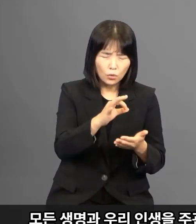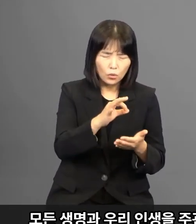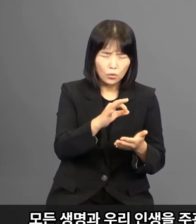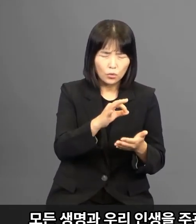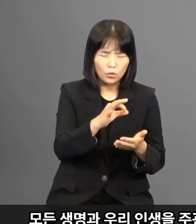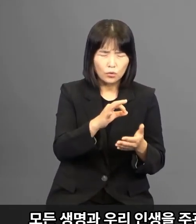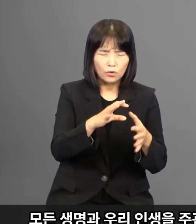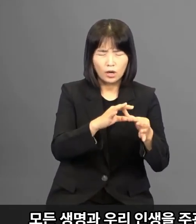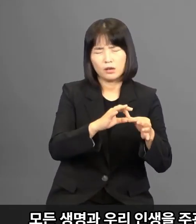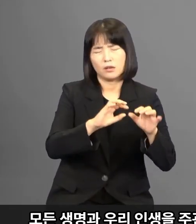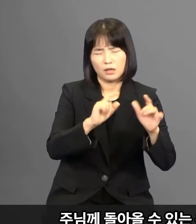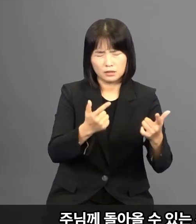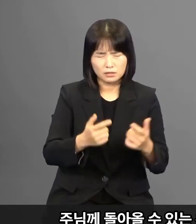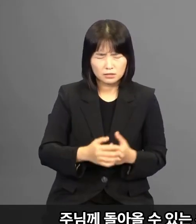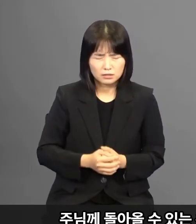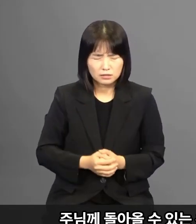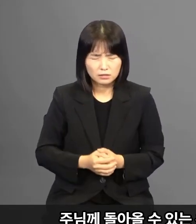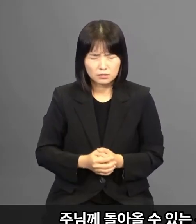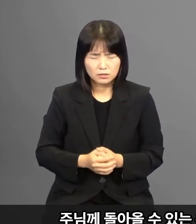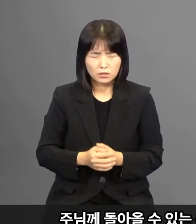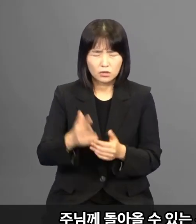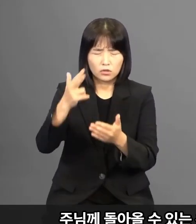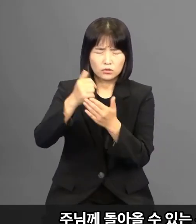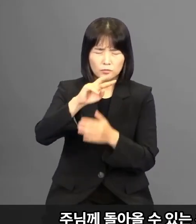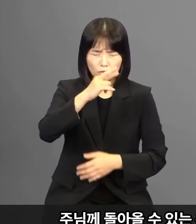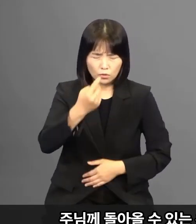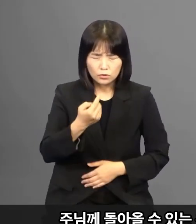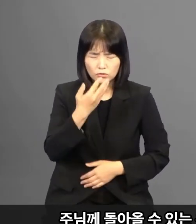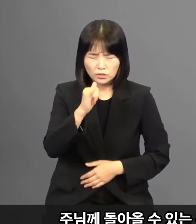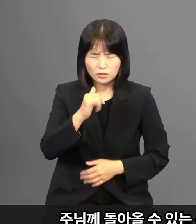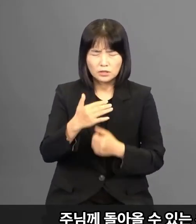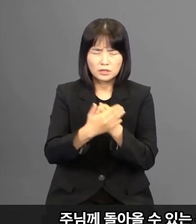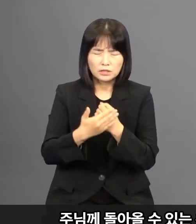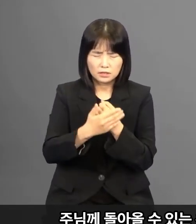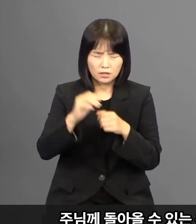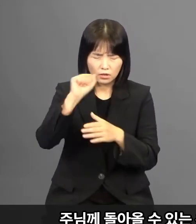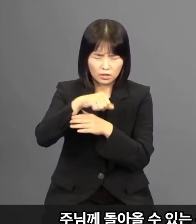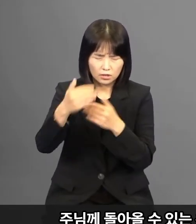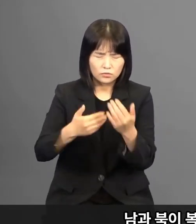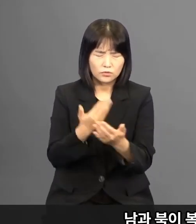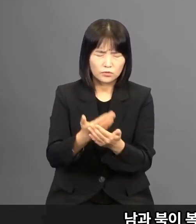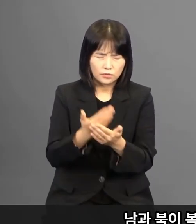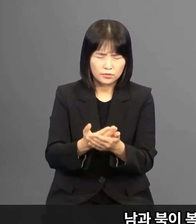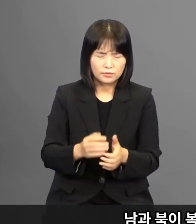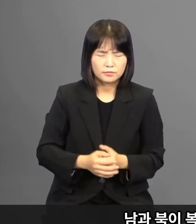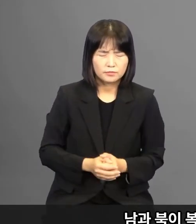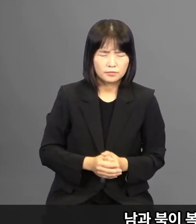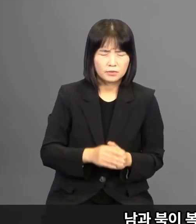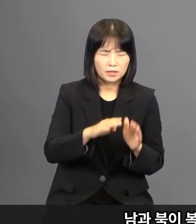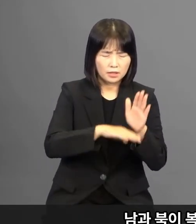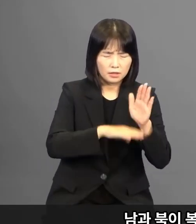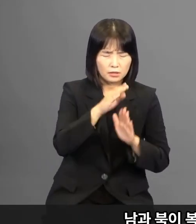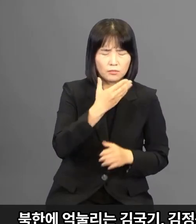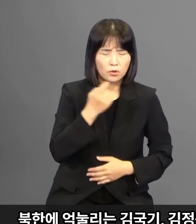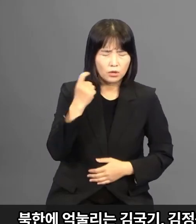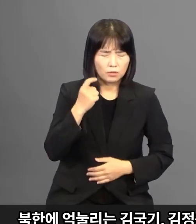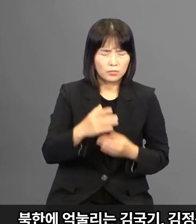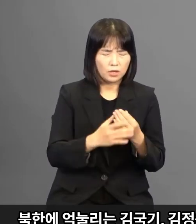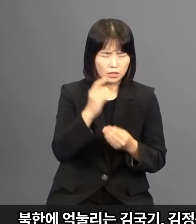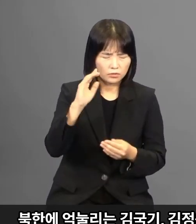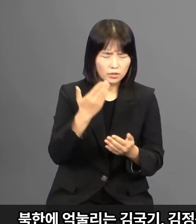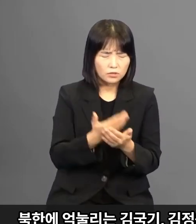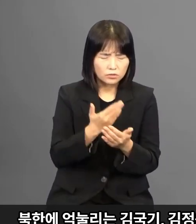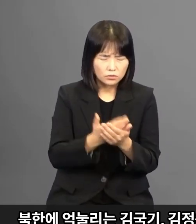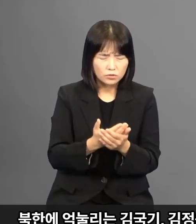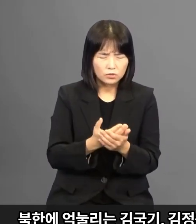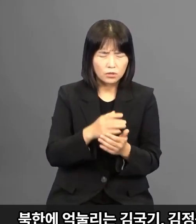주님께 있음을 알게 하여 주시고 주님께 돌아올 수 있는 은혜를 부흥을 허락하여 주시옵소서. 남과 북이 복음으로 하나 되게 하시고 북한의 억눌리는